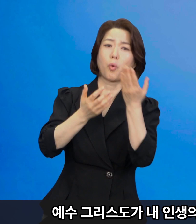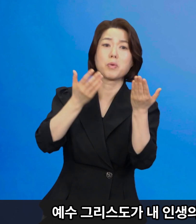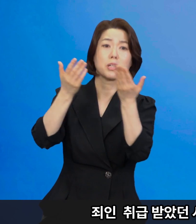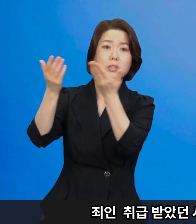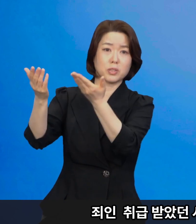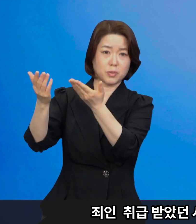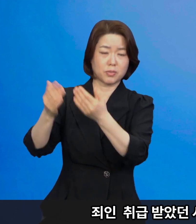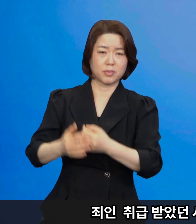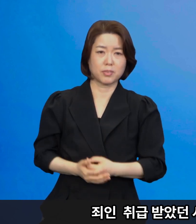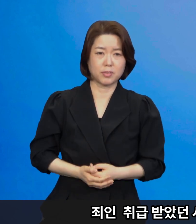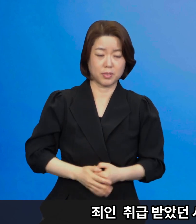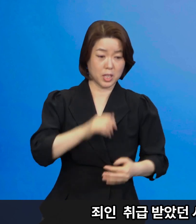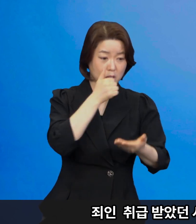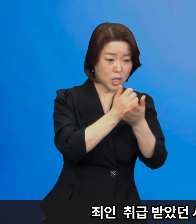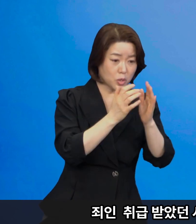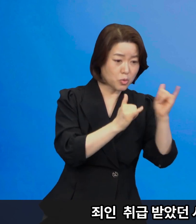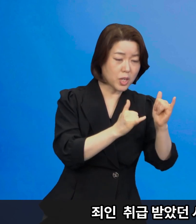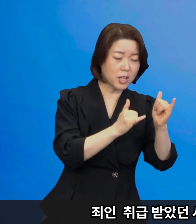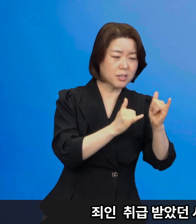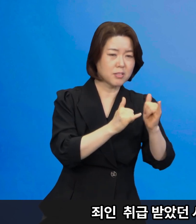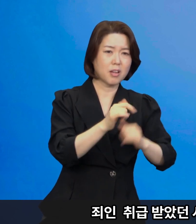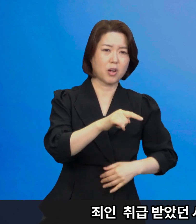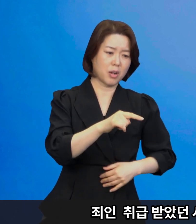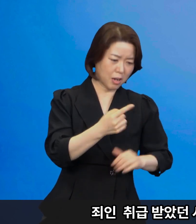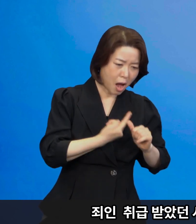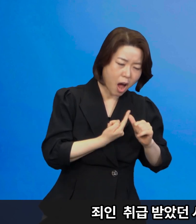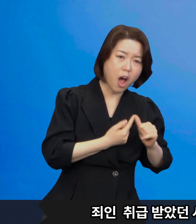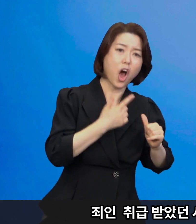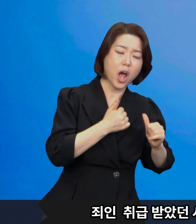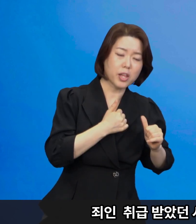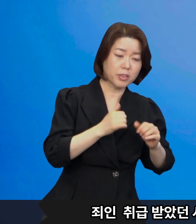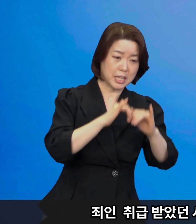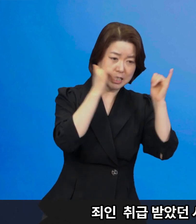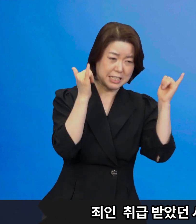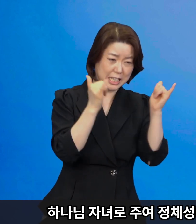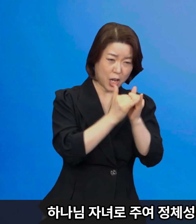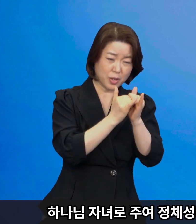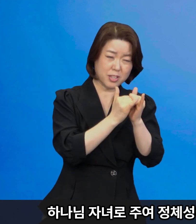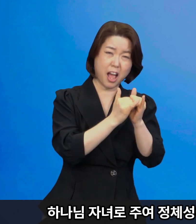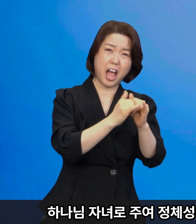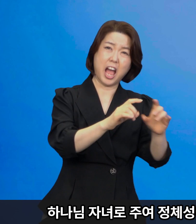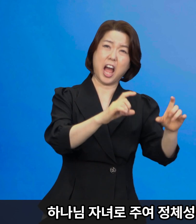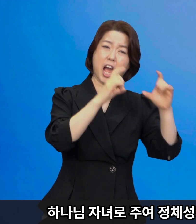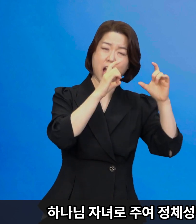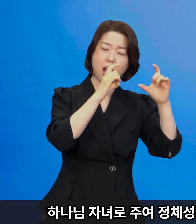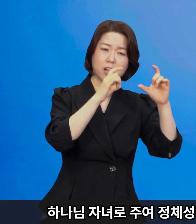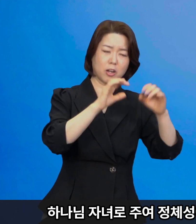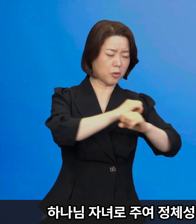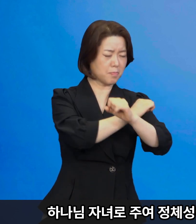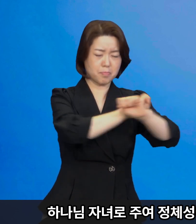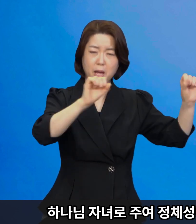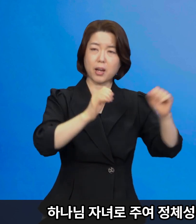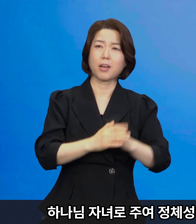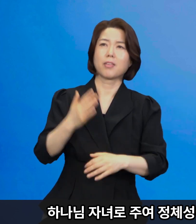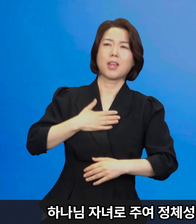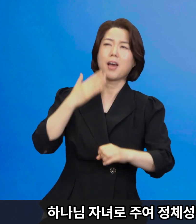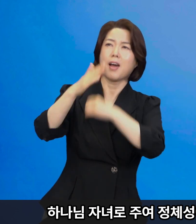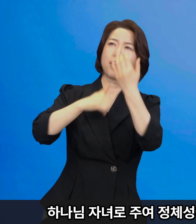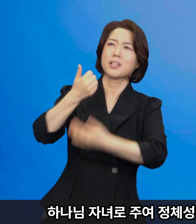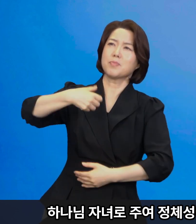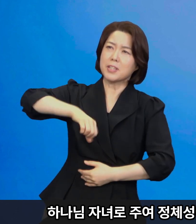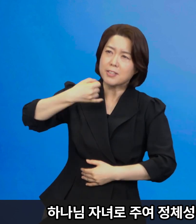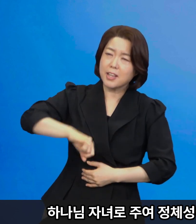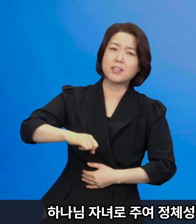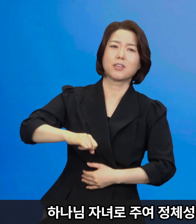겁니다. 죄인 취급받았던 사회적 편견에서 해방되어 하나님 자녀로 주여